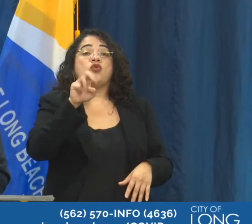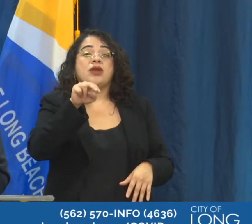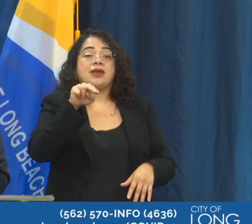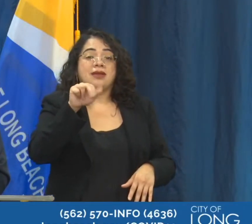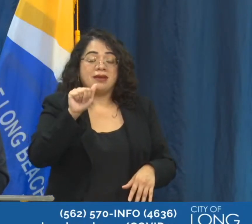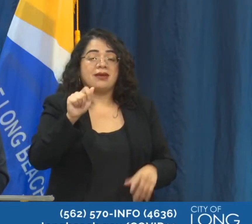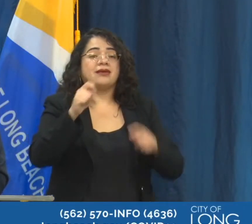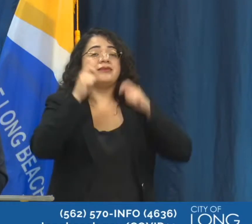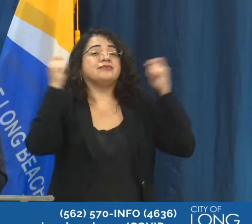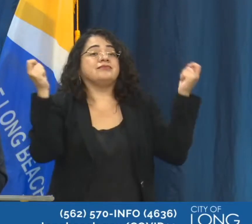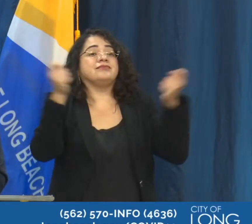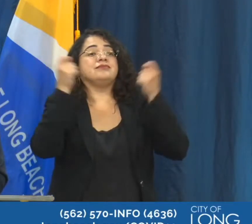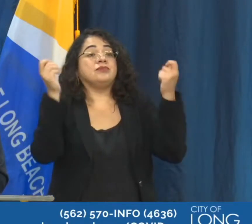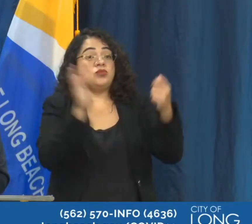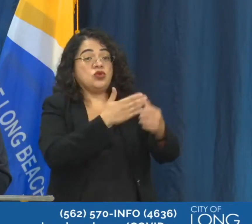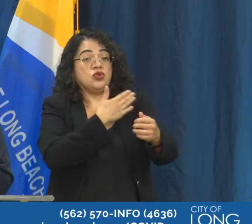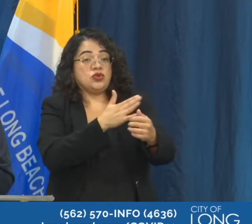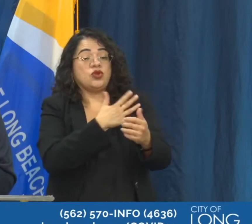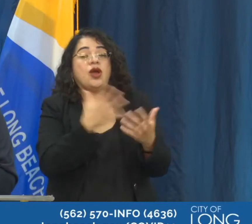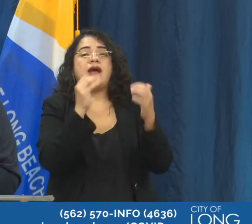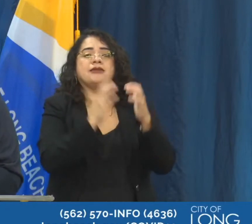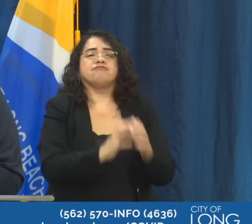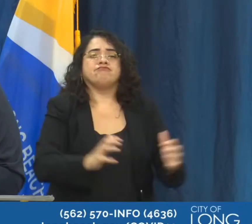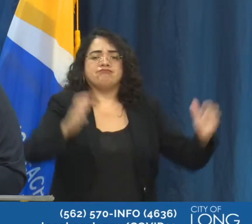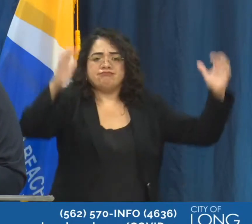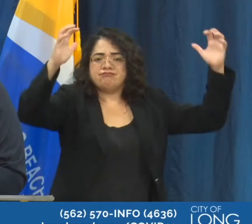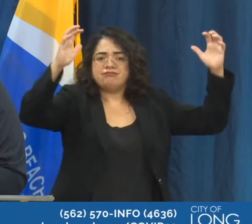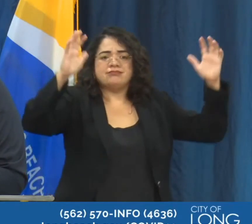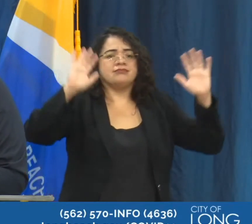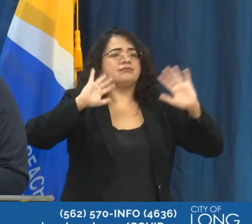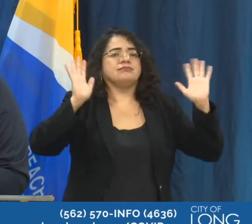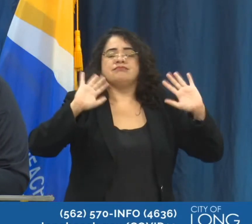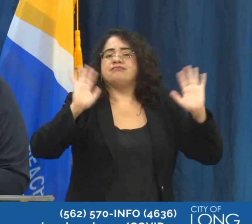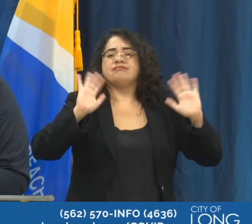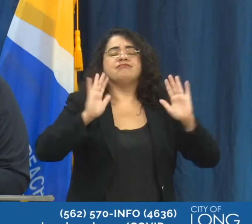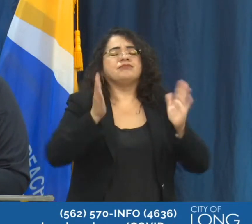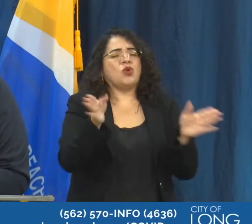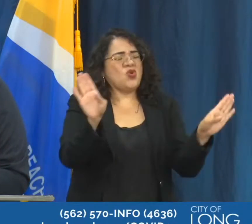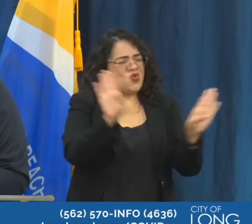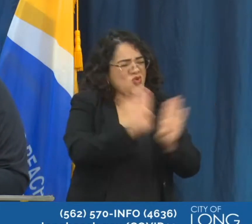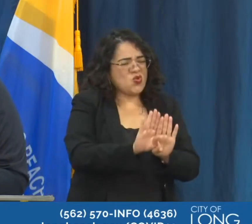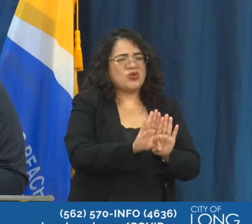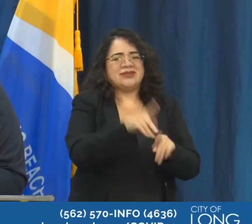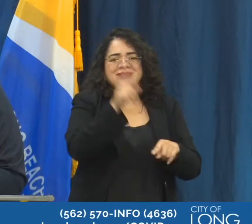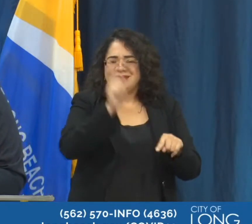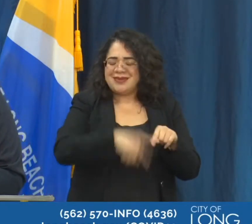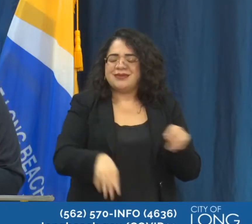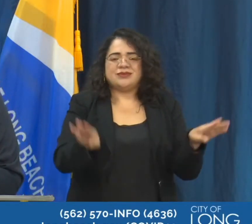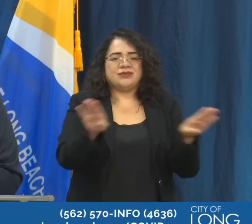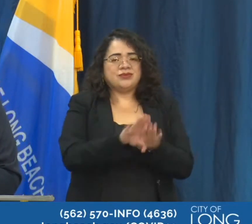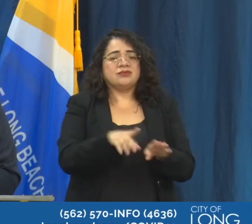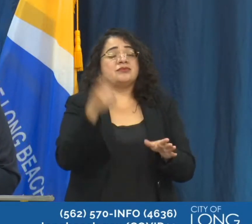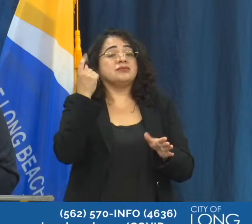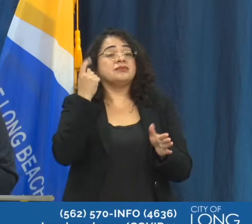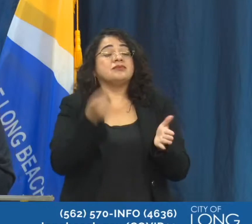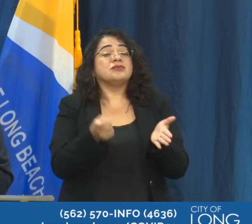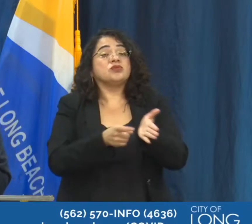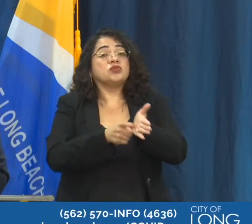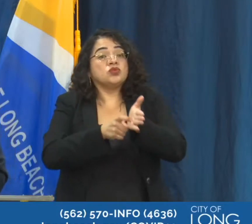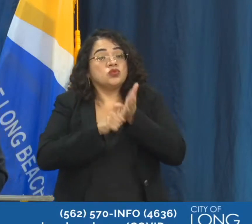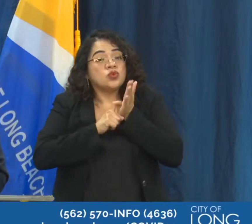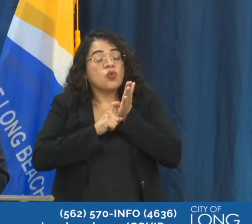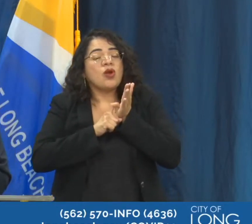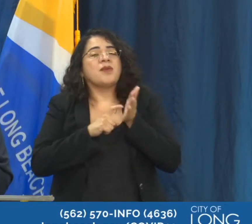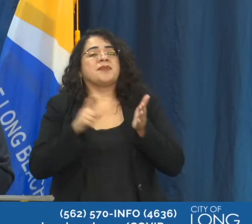a los protocolos para los negocios que ahora sí pueden abrir pero todos tienen requisitos que ayudan a crear más